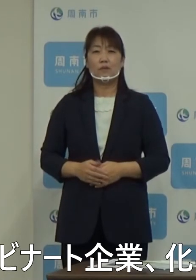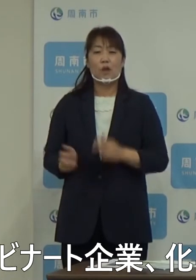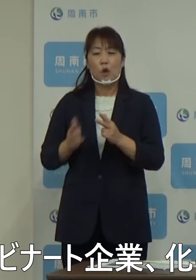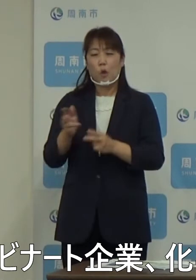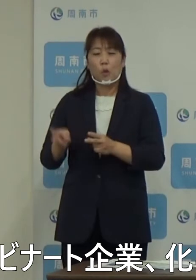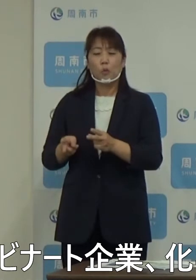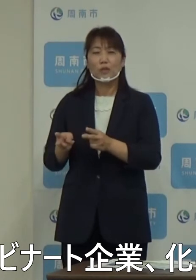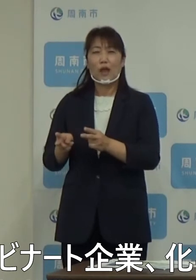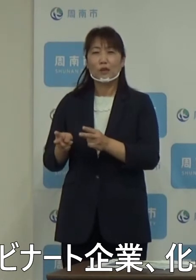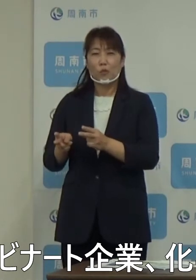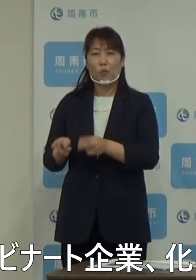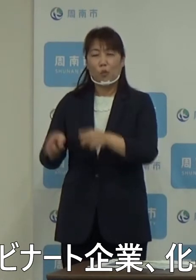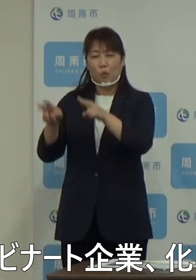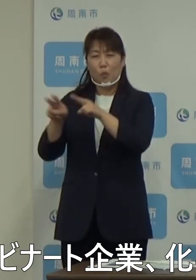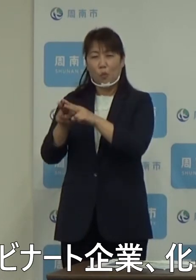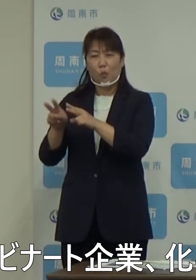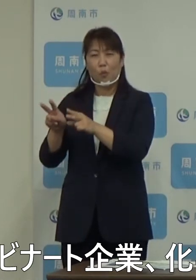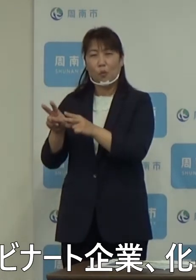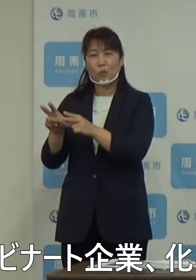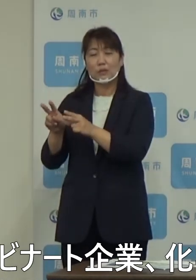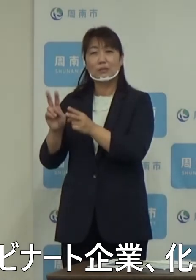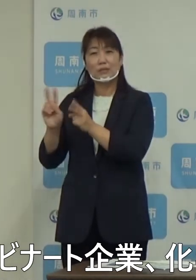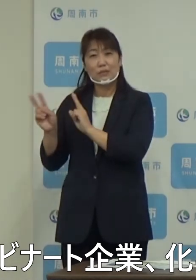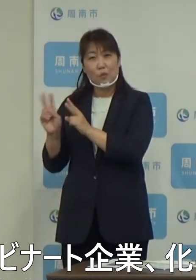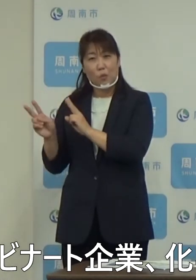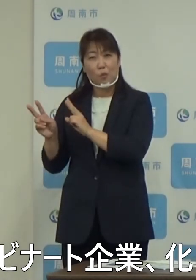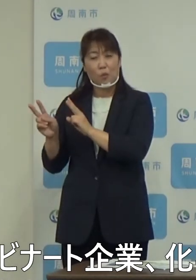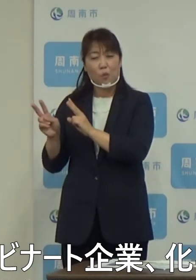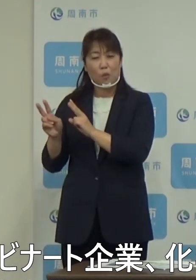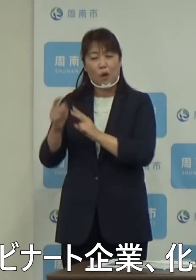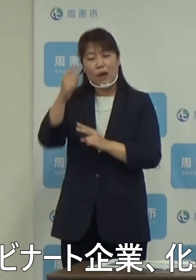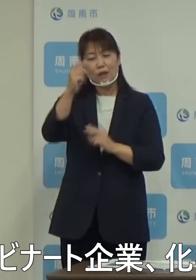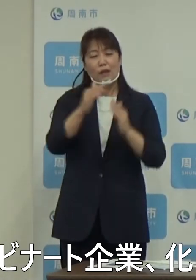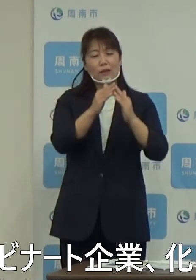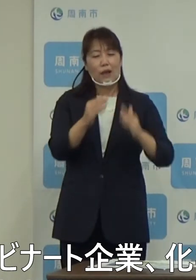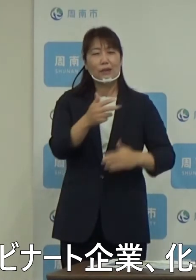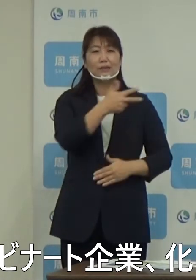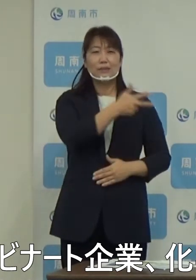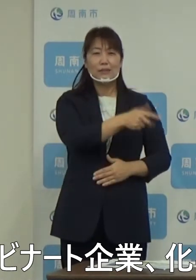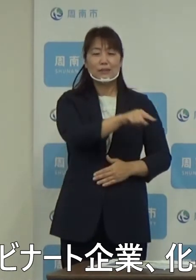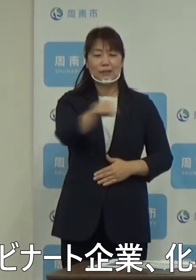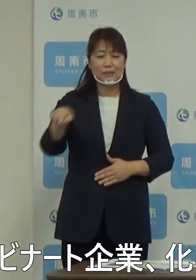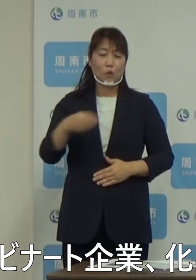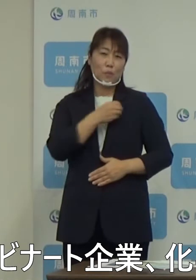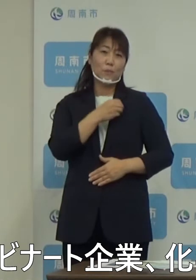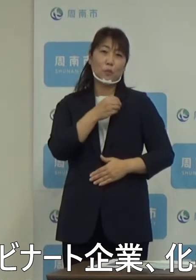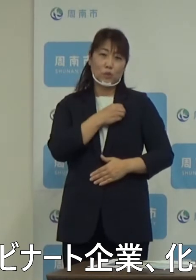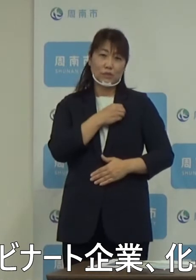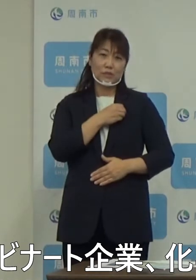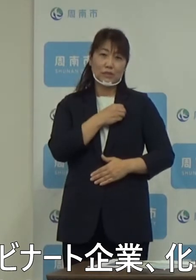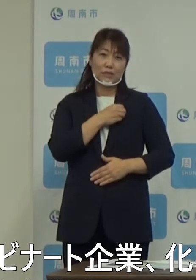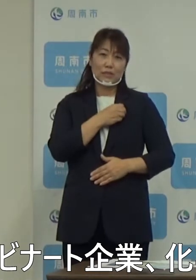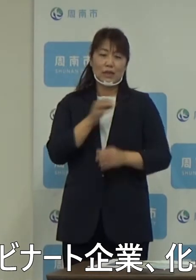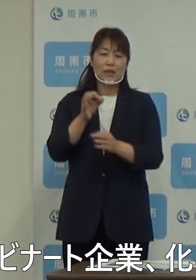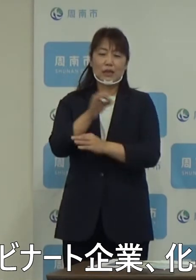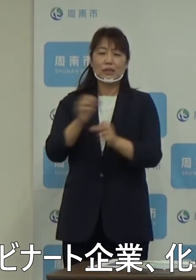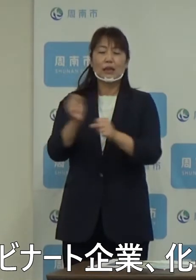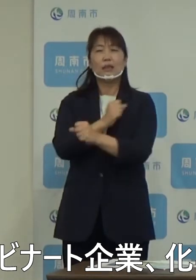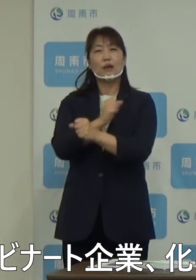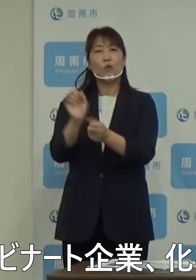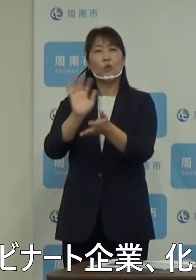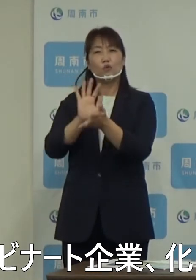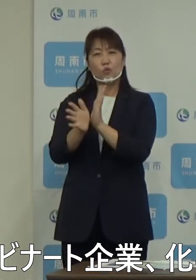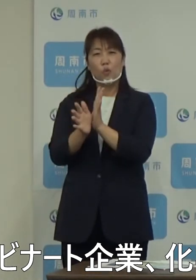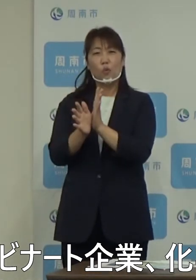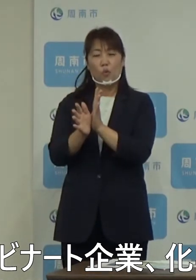業、科学工学会および周南市を構成員に、また経済産業省、国